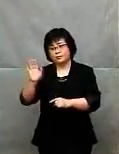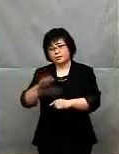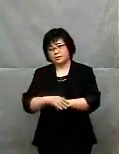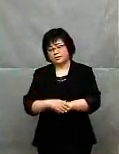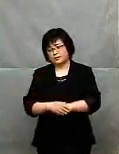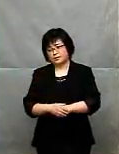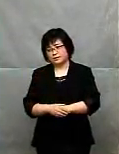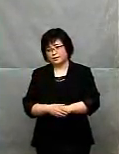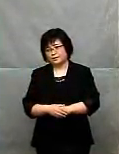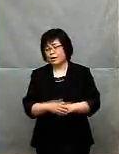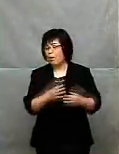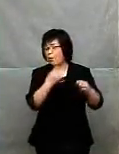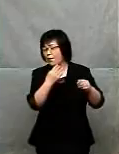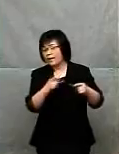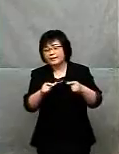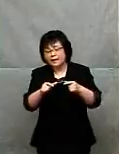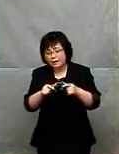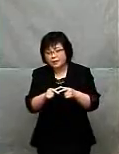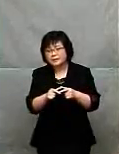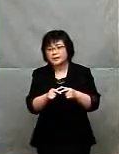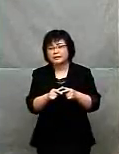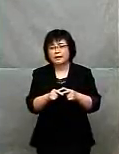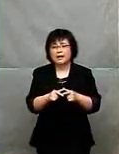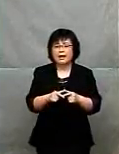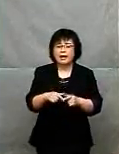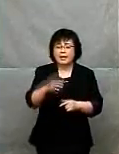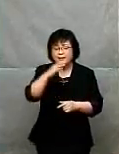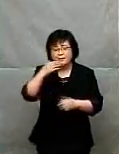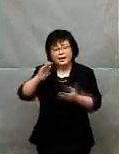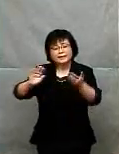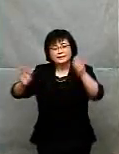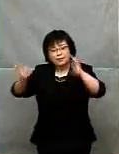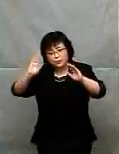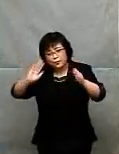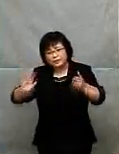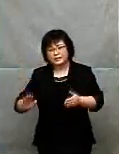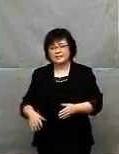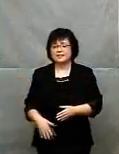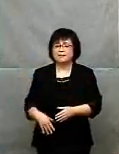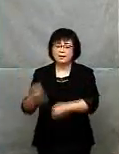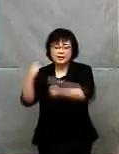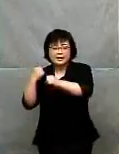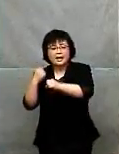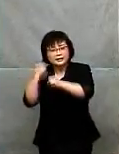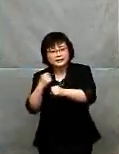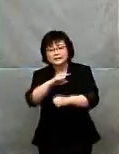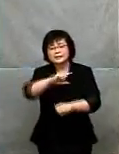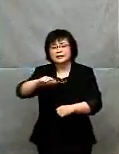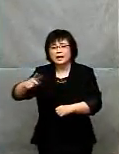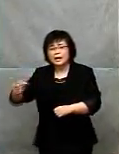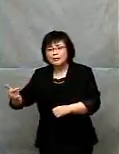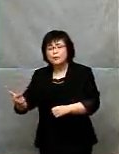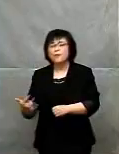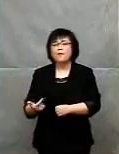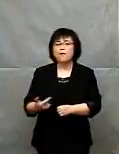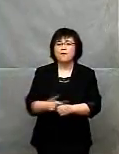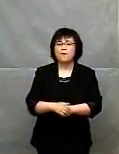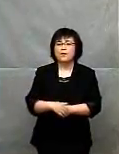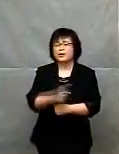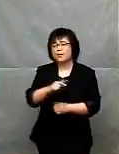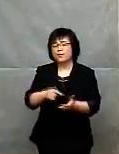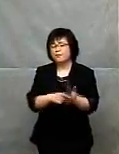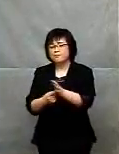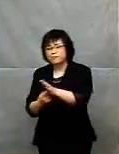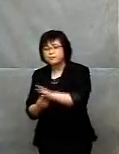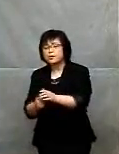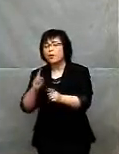お囃子に合わせて勇壮かつ華麗な踊りや迫力の出しなど躍動する祭りが繰り広げられ